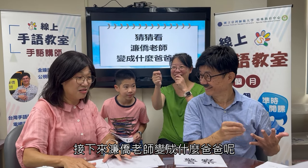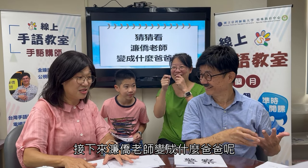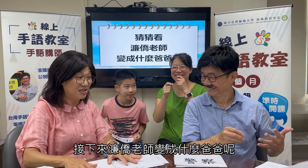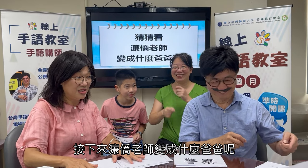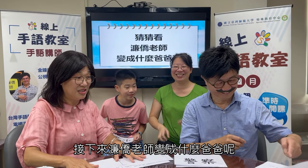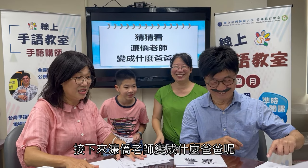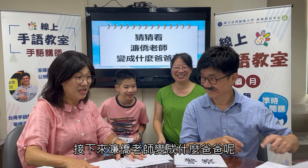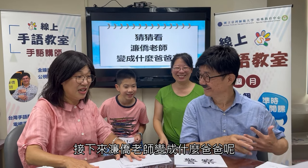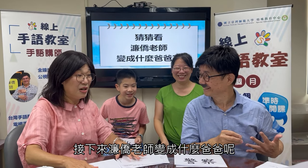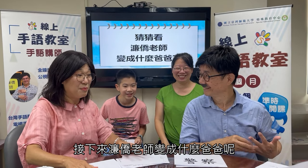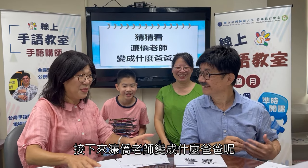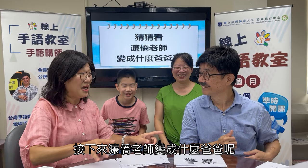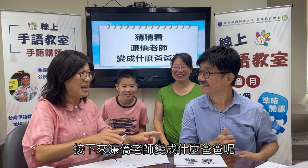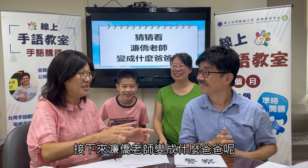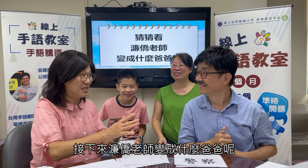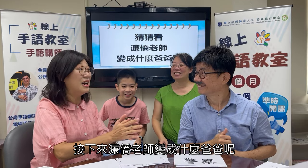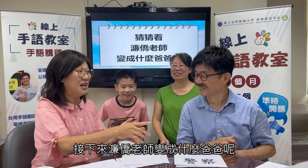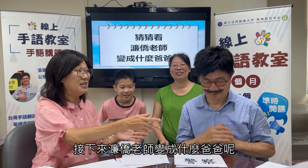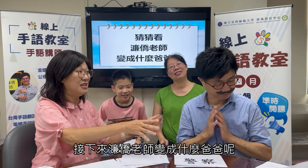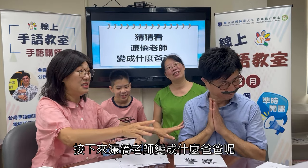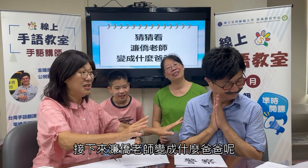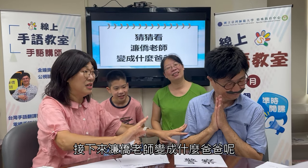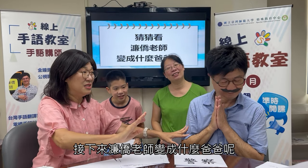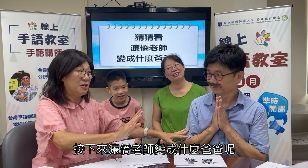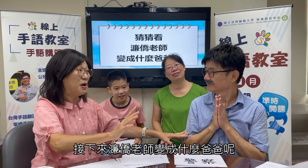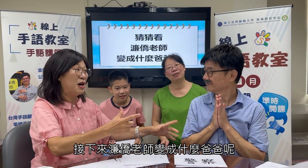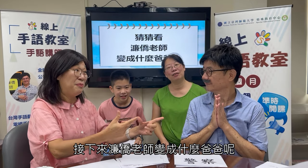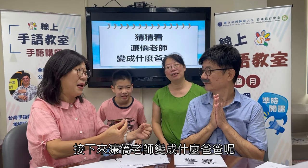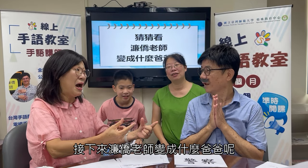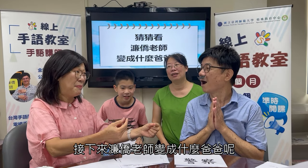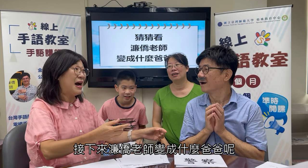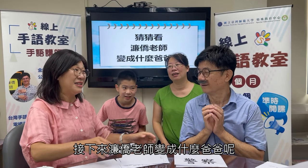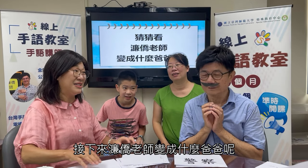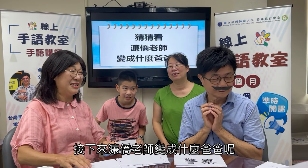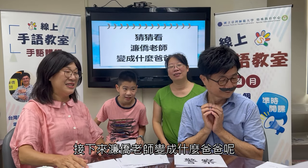师变成什么爸爸呢？